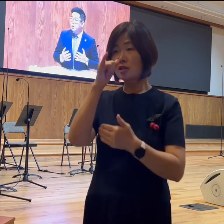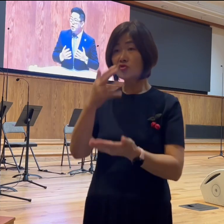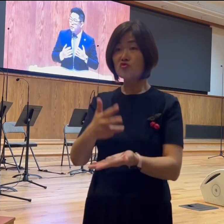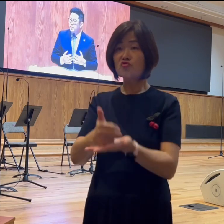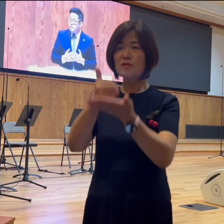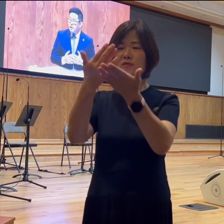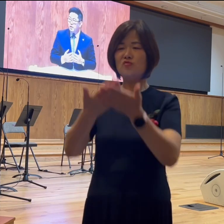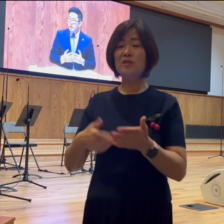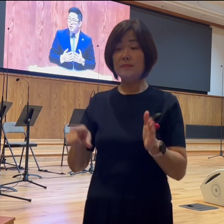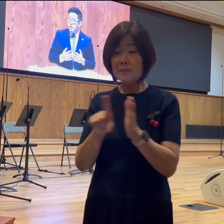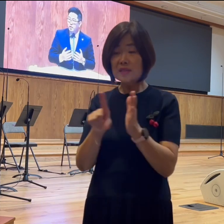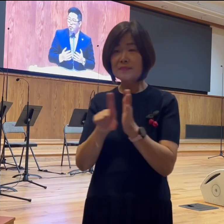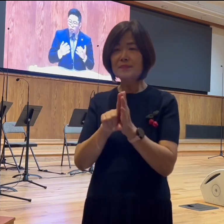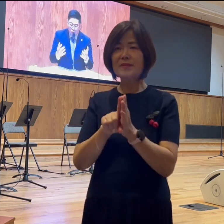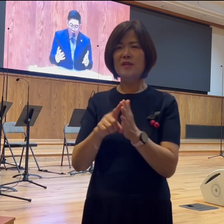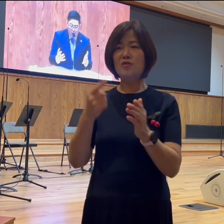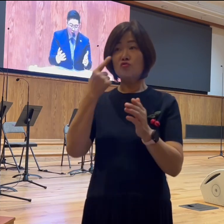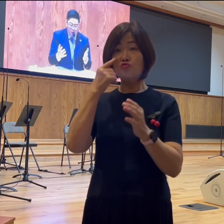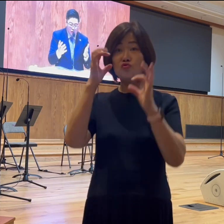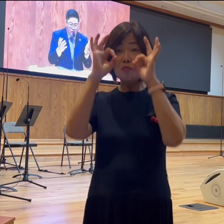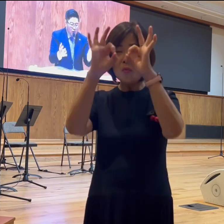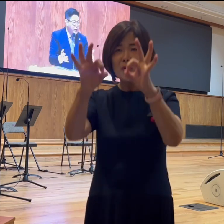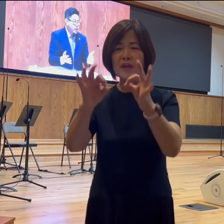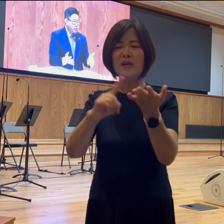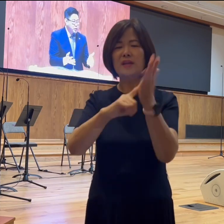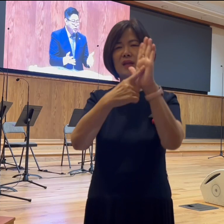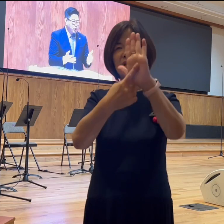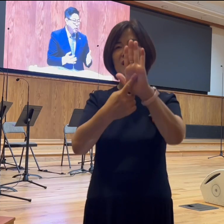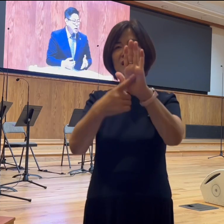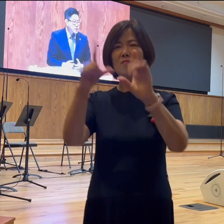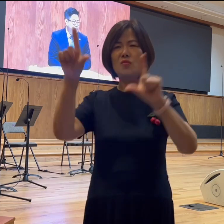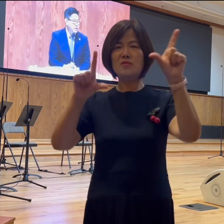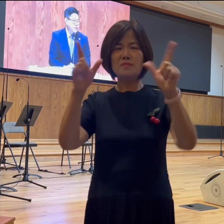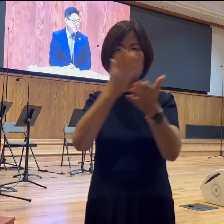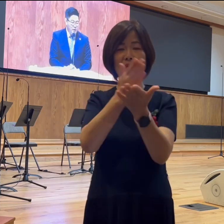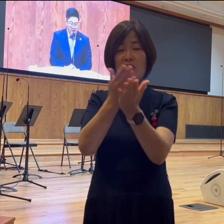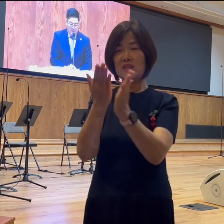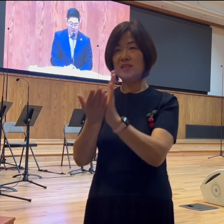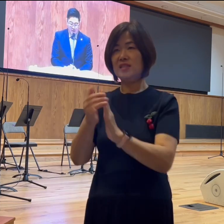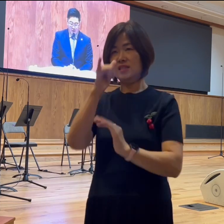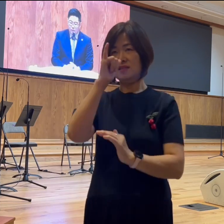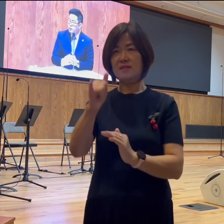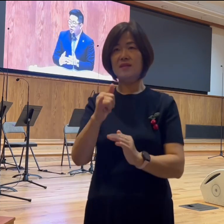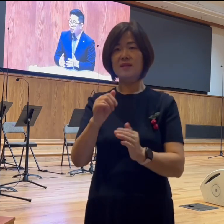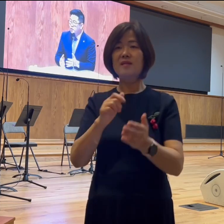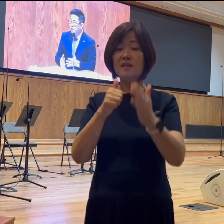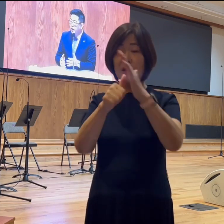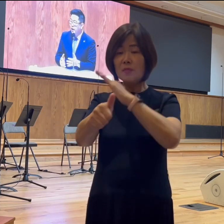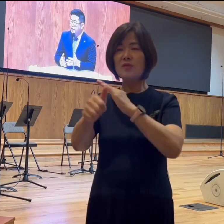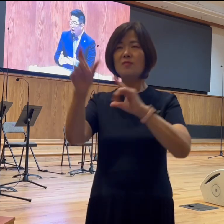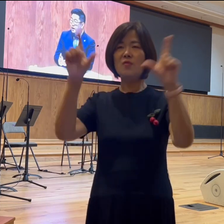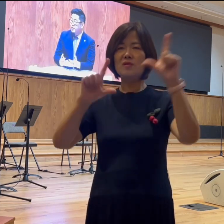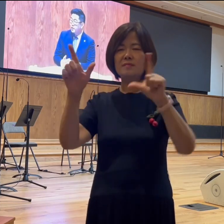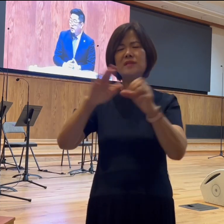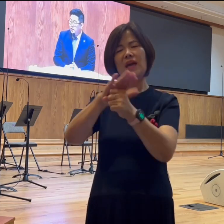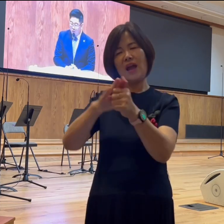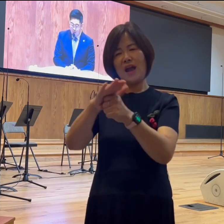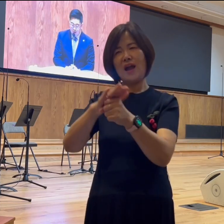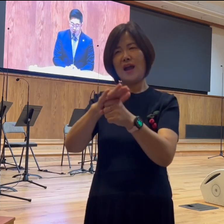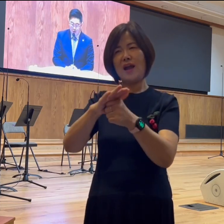주신 이 믿음이 눈으로 보이게 드러나는 모습은 여러 가지일 수 있습니다. 대표적인 모습이 사랑일 수